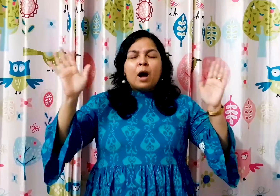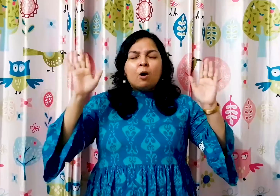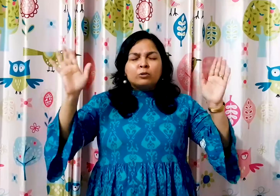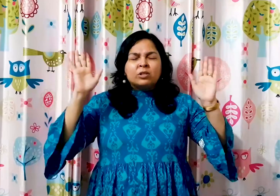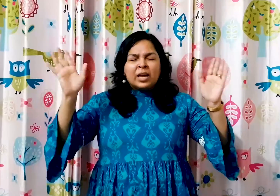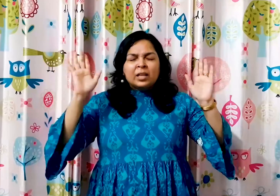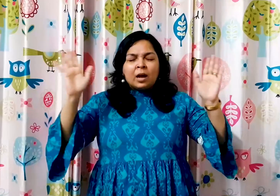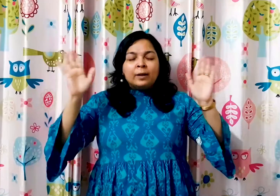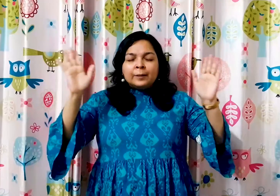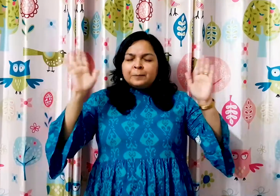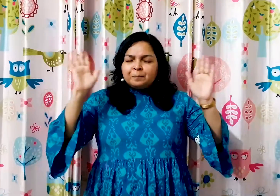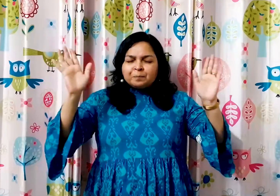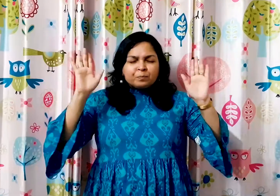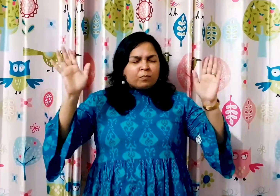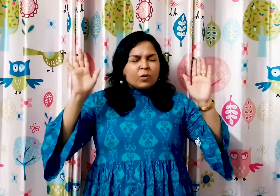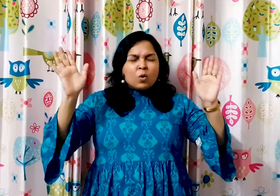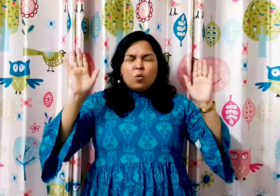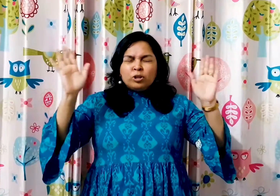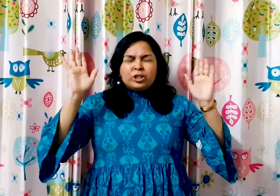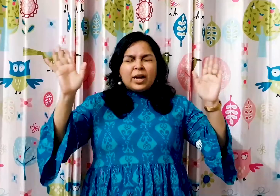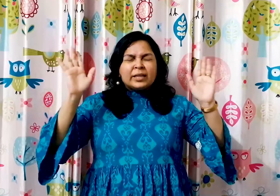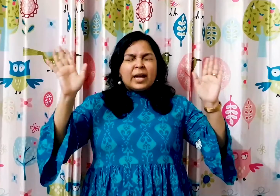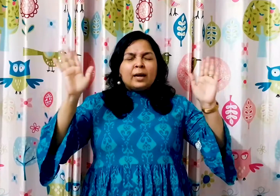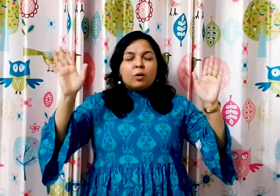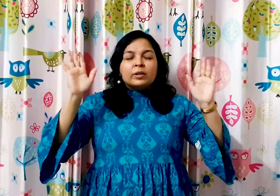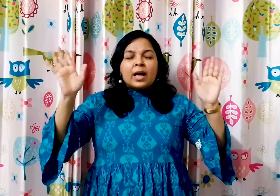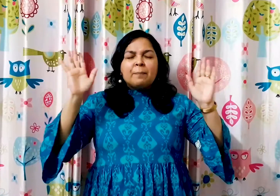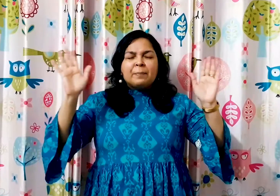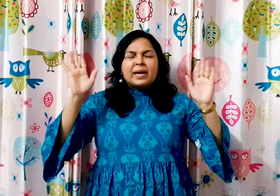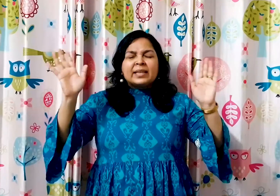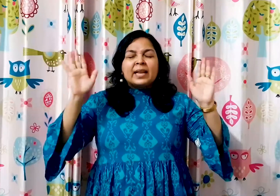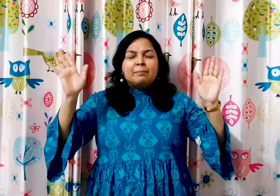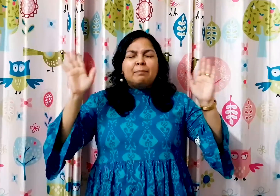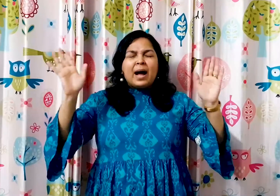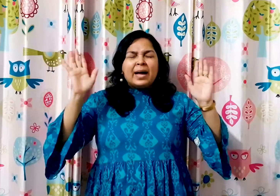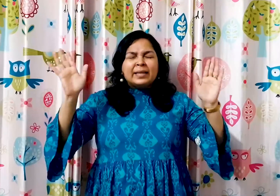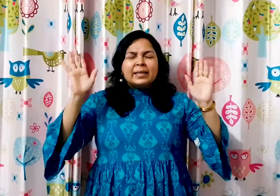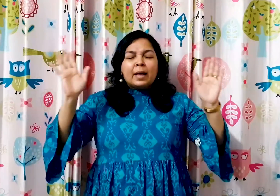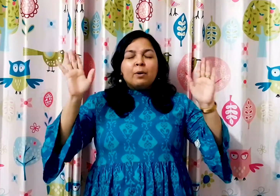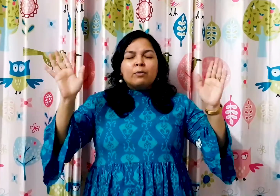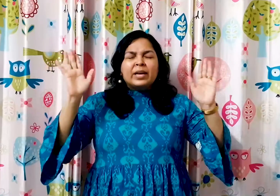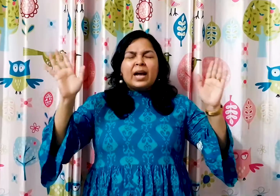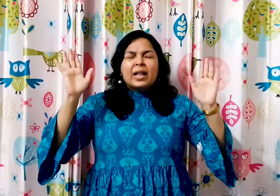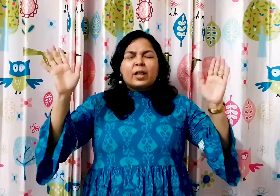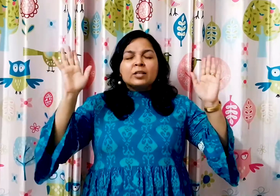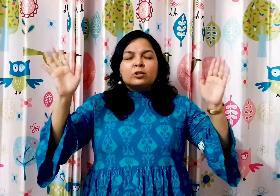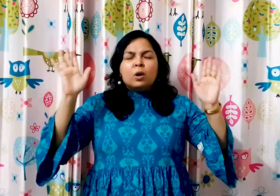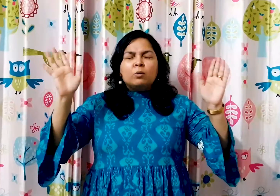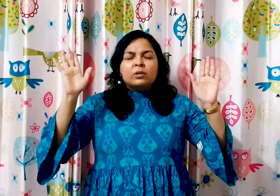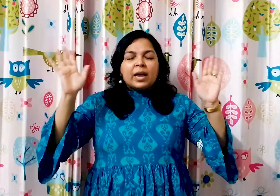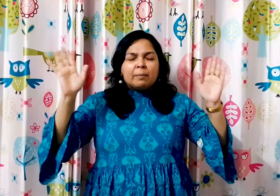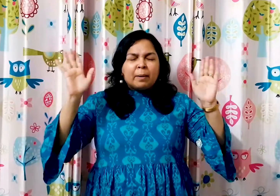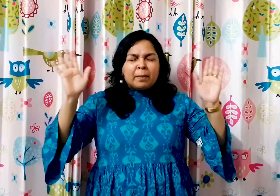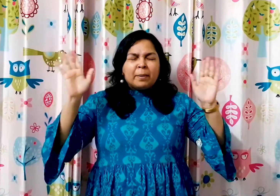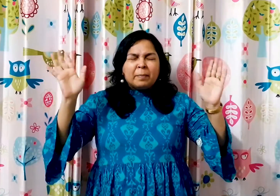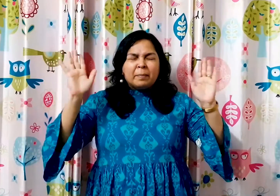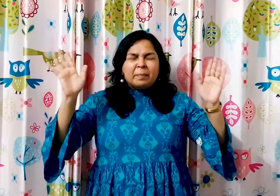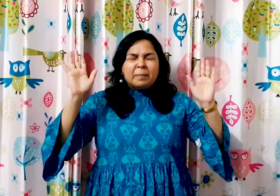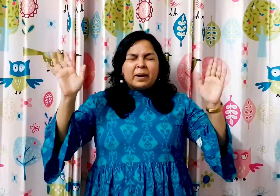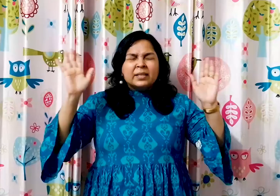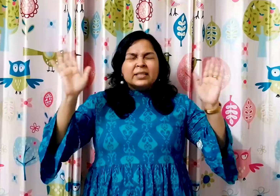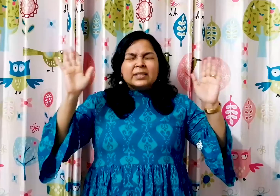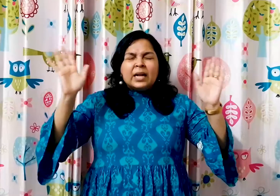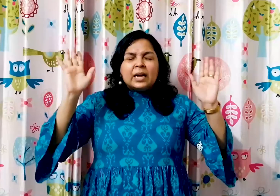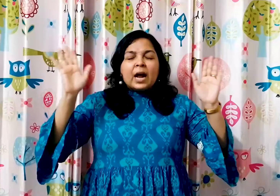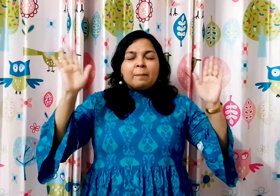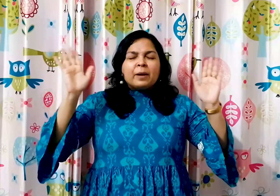hi pa ho seta o shata la go ta pe ka ta la ba anta bo ki ka ta so ta ya ba ba ba ba ba ba